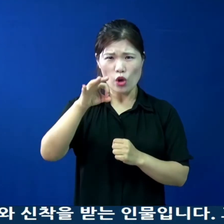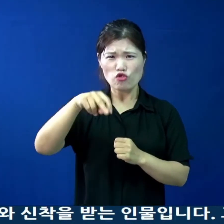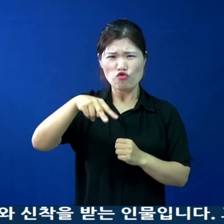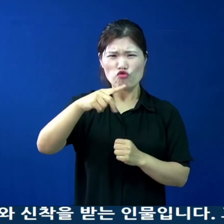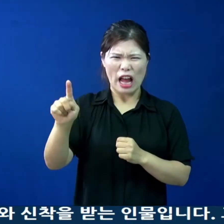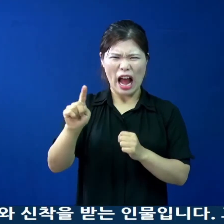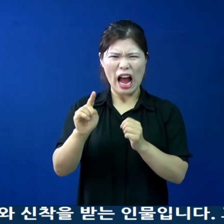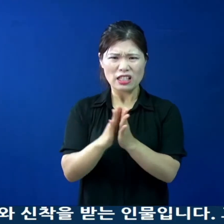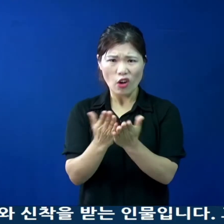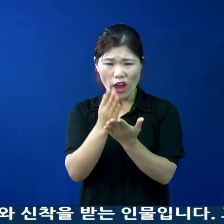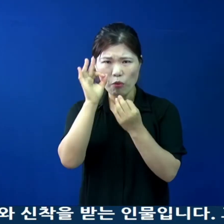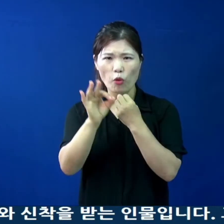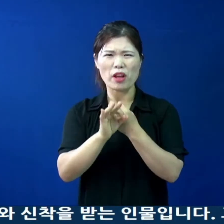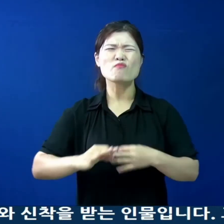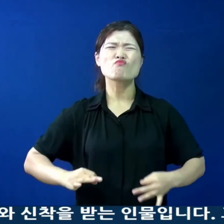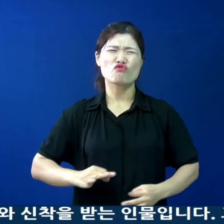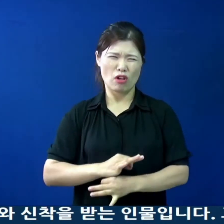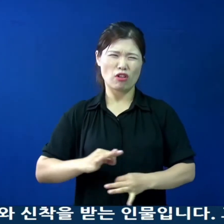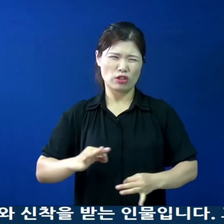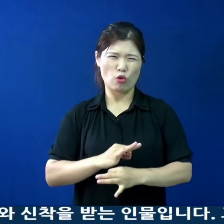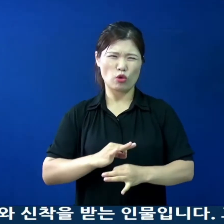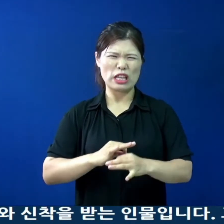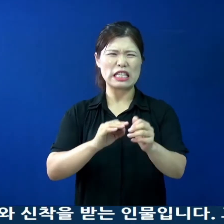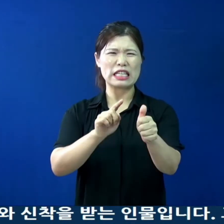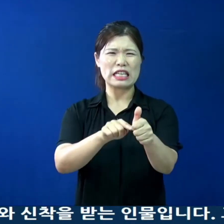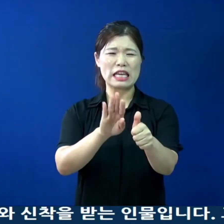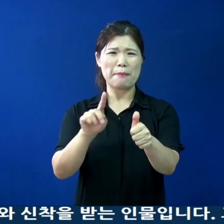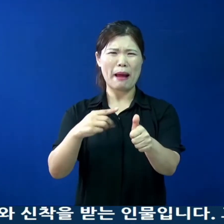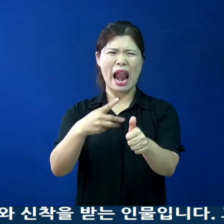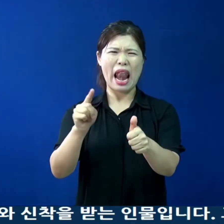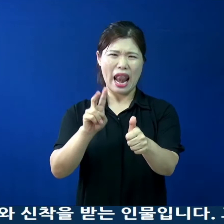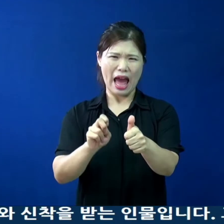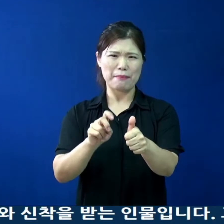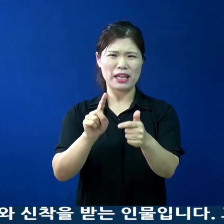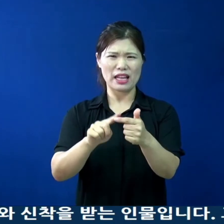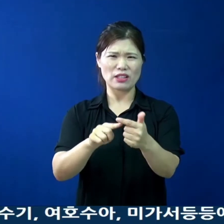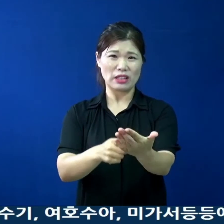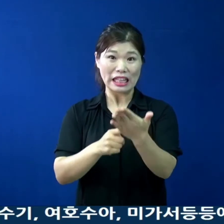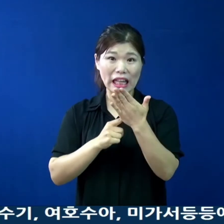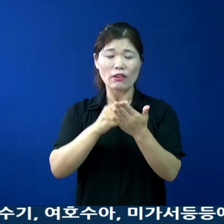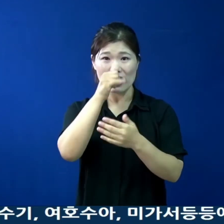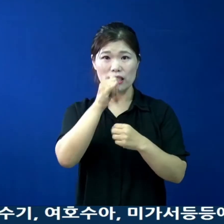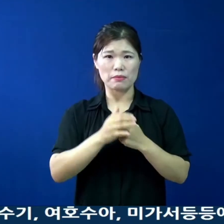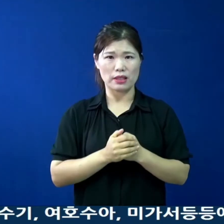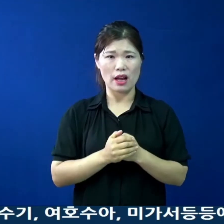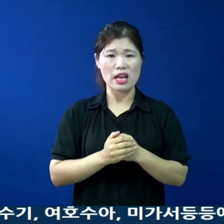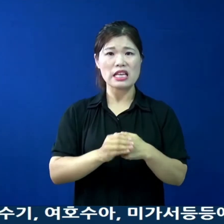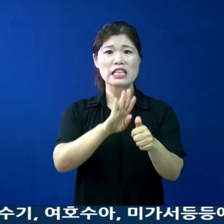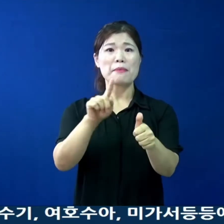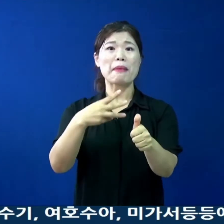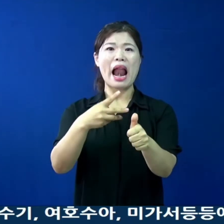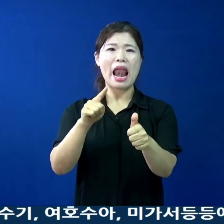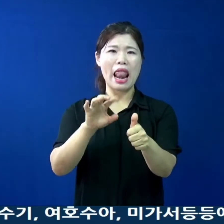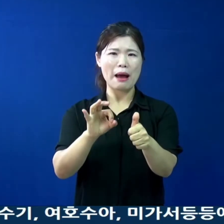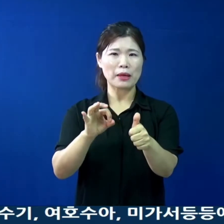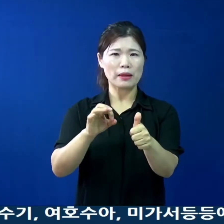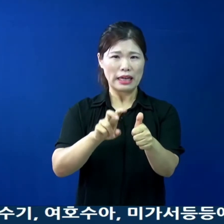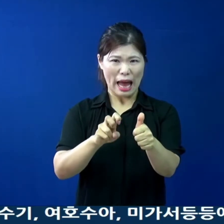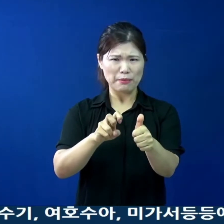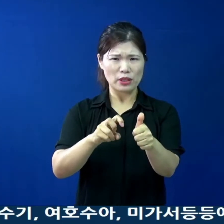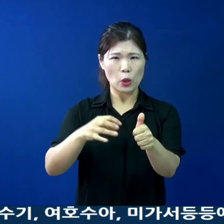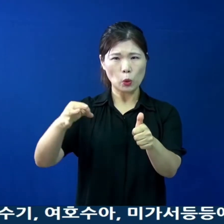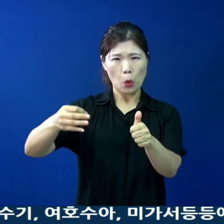하고 있습니다. 부정적인 묘사입니다. 이 고용된 선지자 발람은 복채를 받고 움직이기